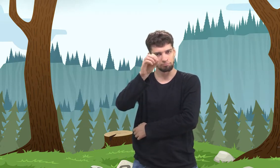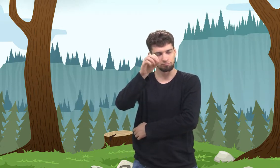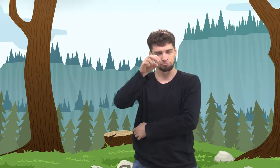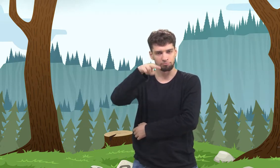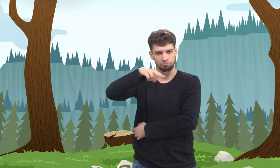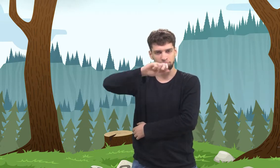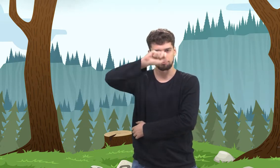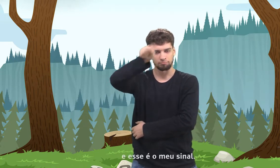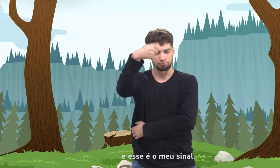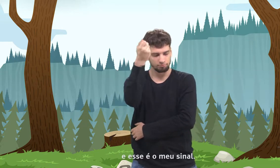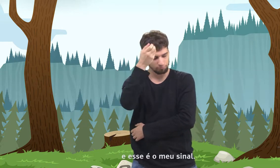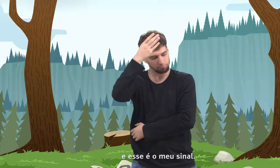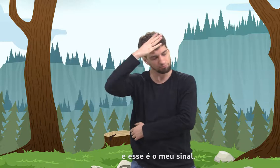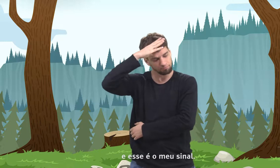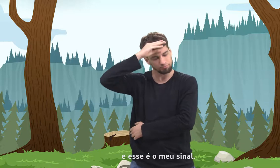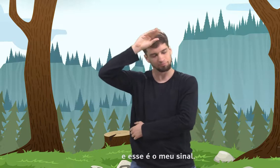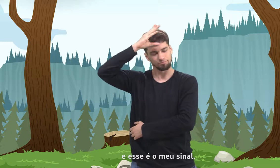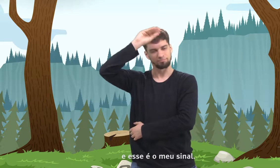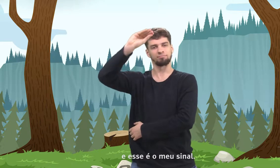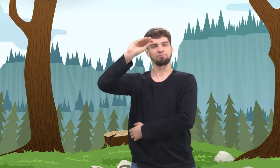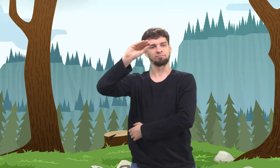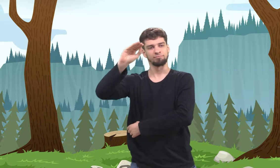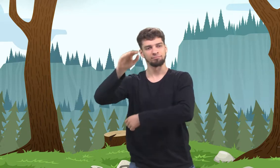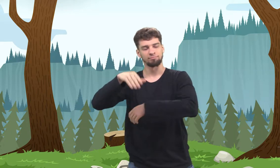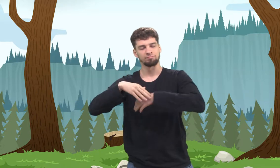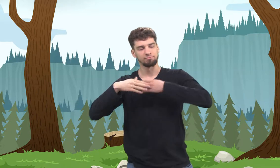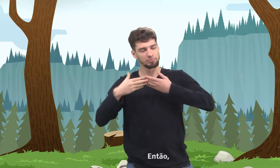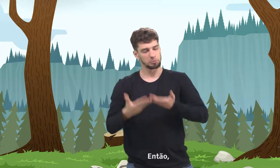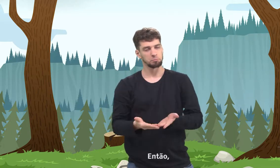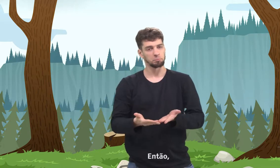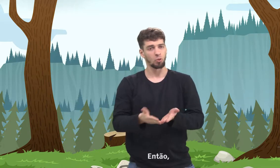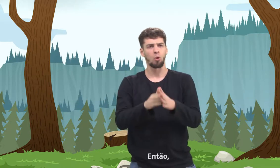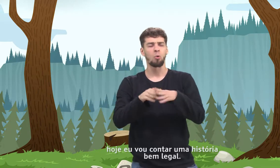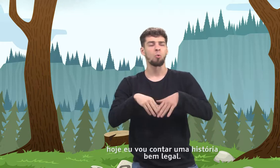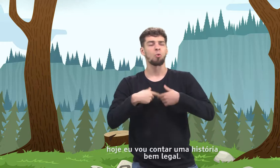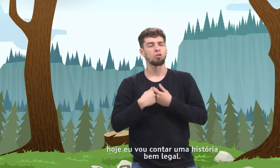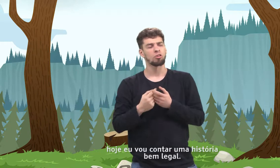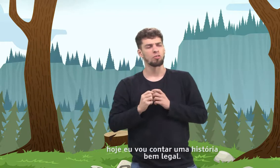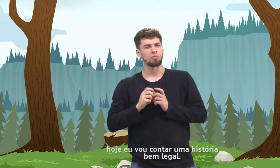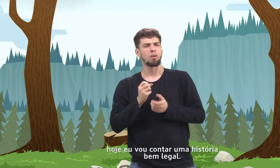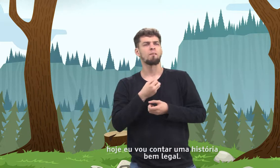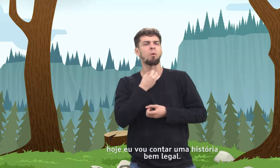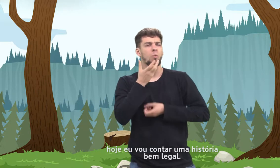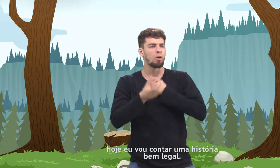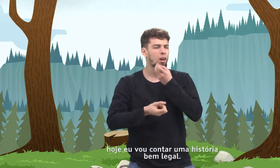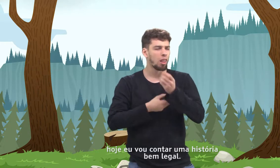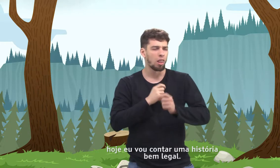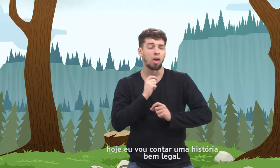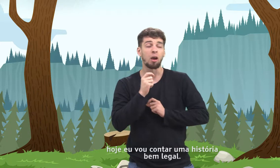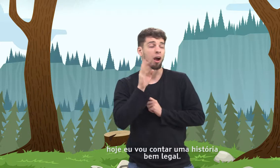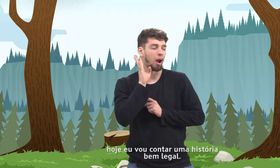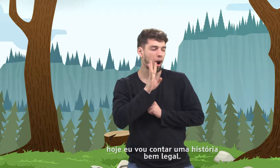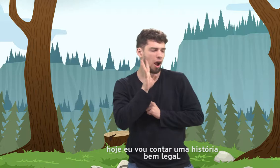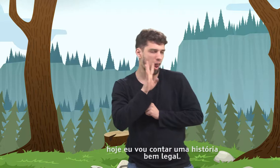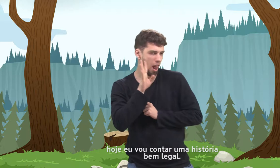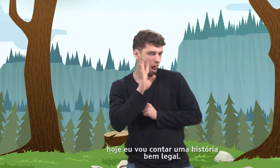e esse é um sinal não contar uma história bem legal